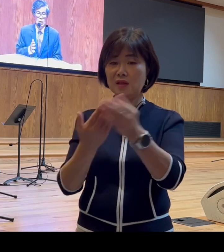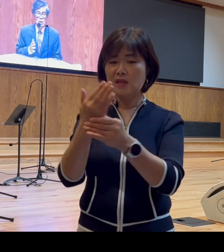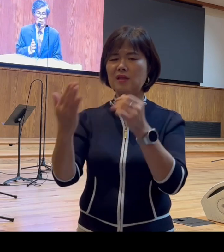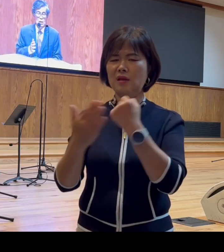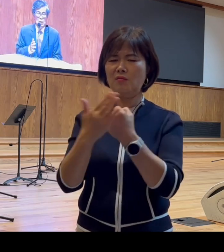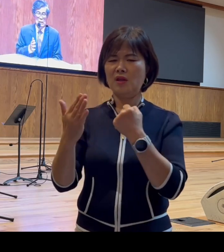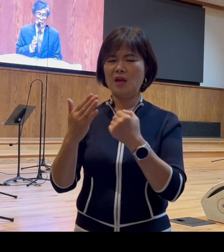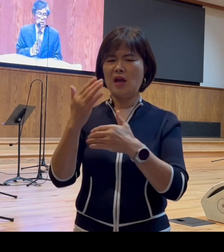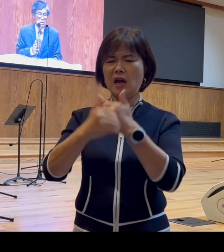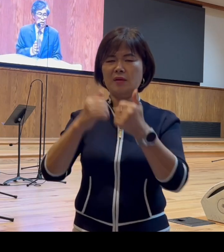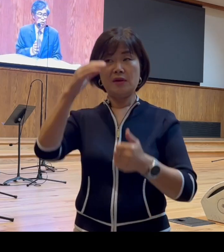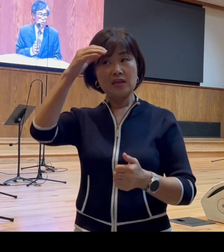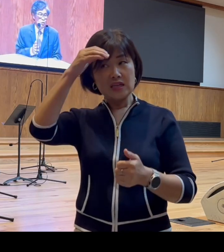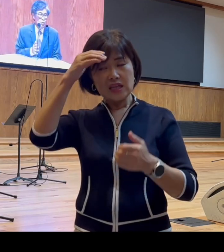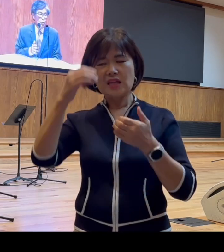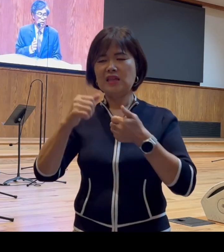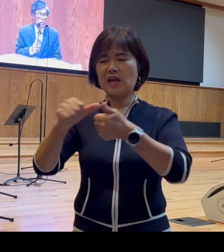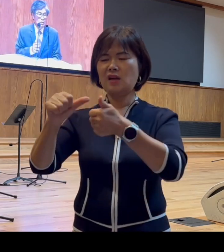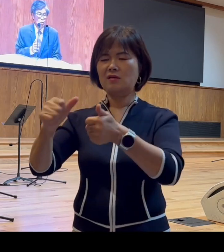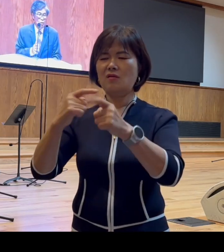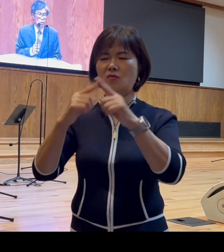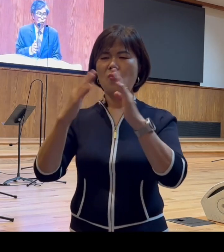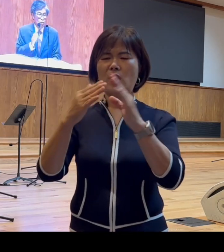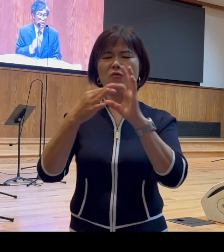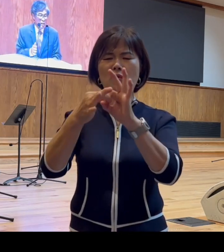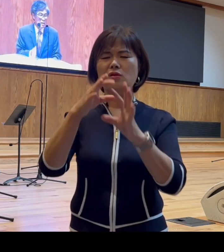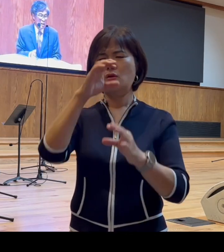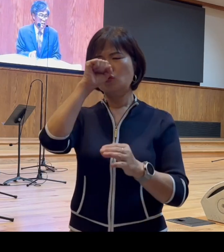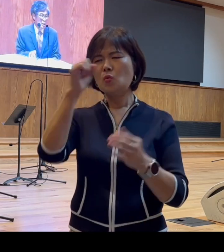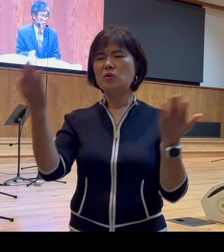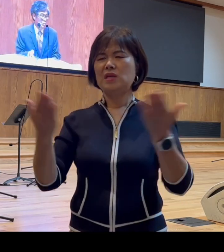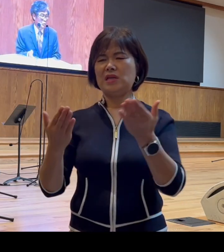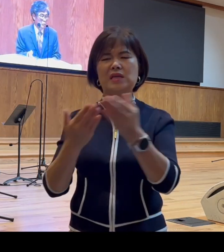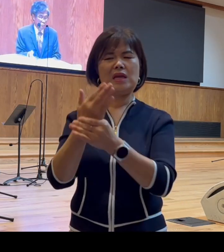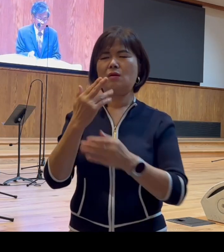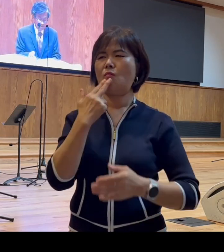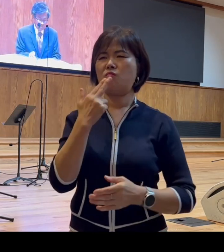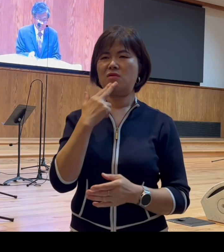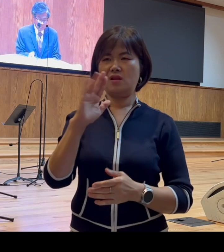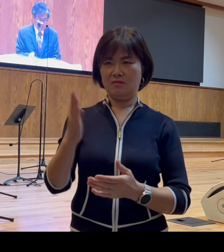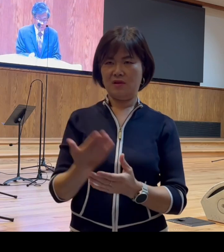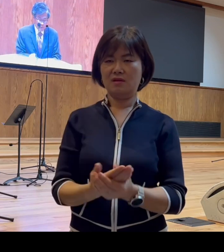하나님의 기대를 따라서 교회를 통해 좋은 일이 생기지 않는다는 겁니다.